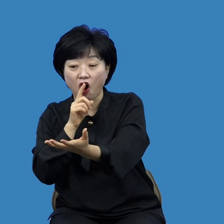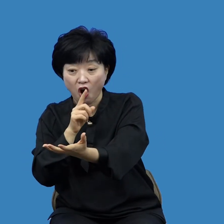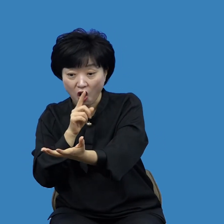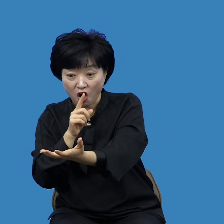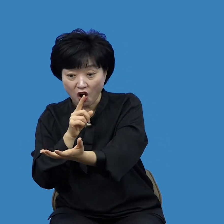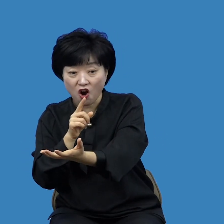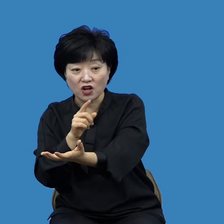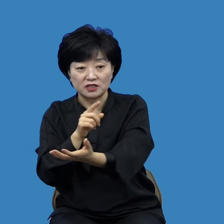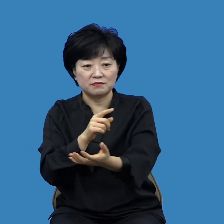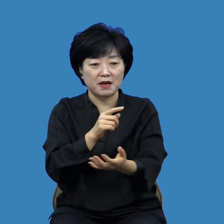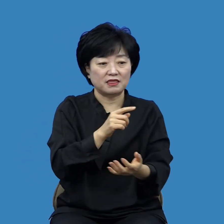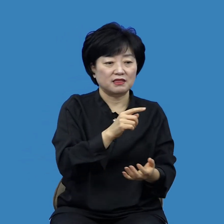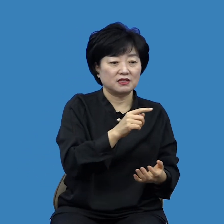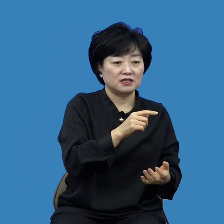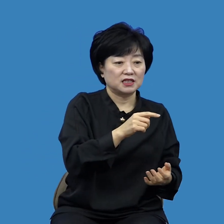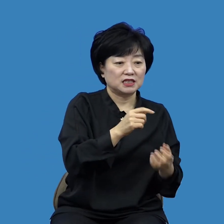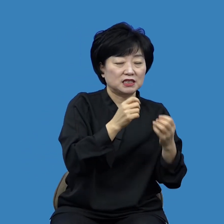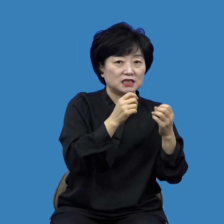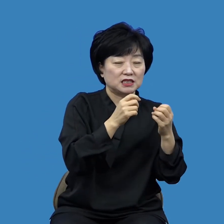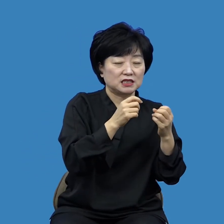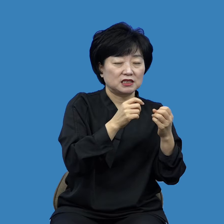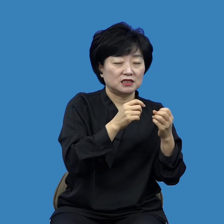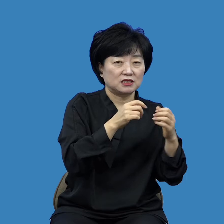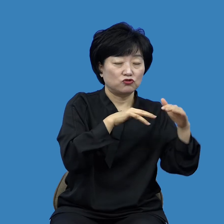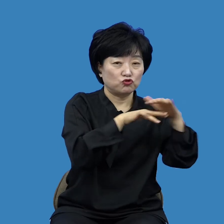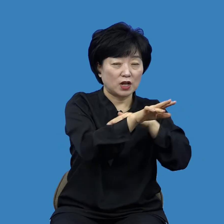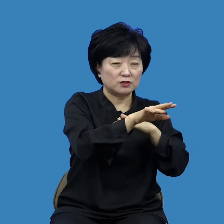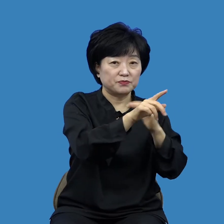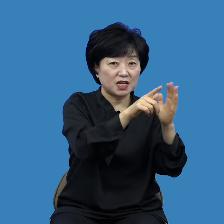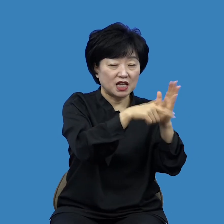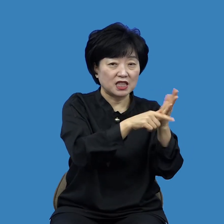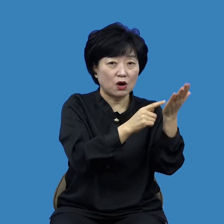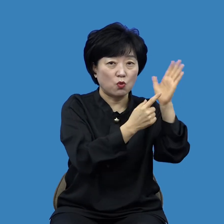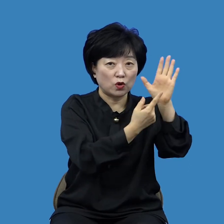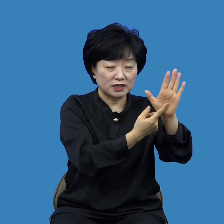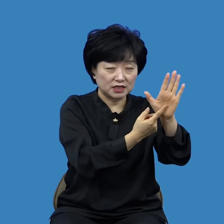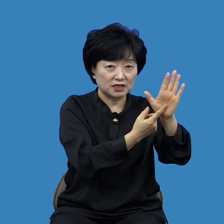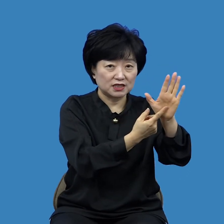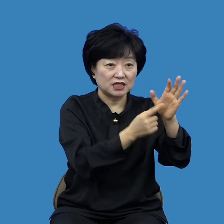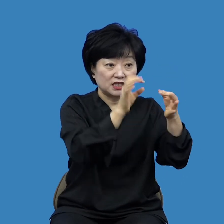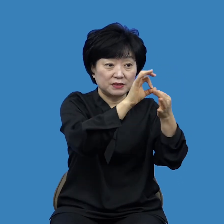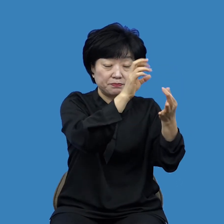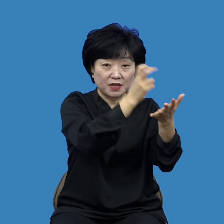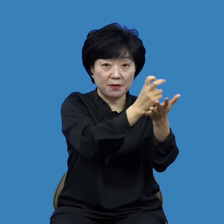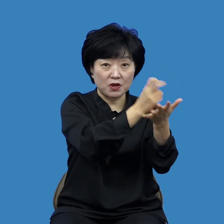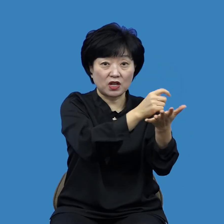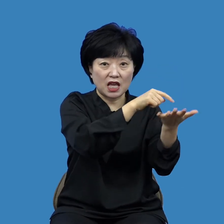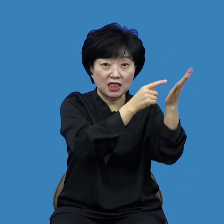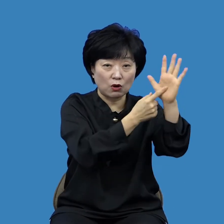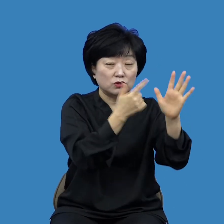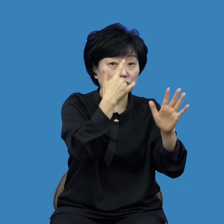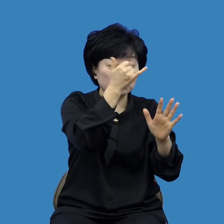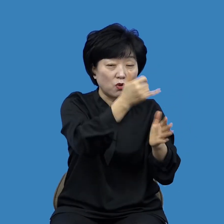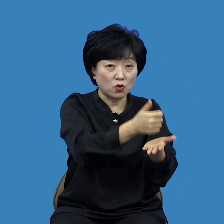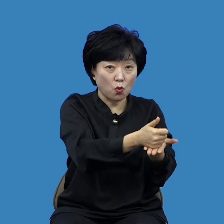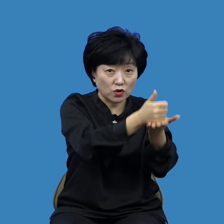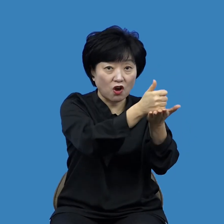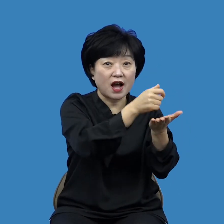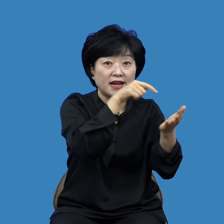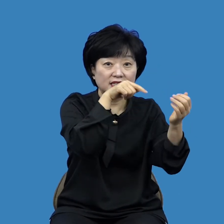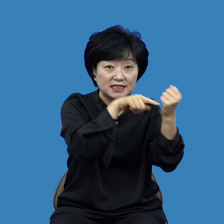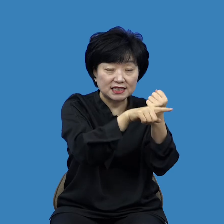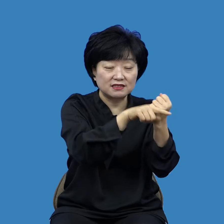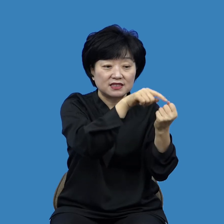보면 10계명 중에 내 부모를 공경하라 그랬을 때 여기는 카바드라고 하는 단어를 썼어요. 이것은 무겁다 또는 존경하다, 영광되게 하다 이런